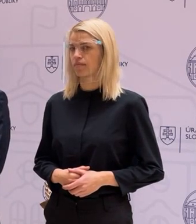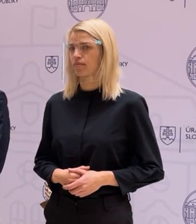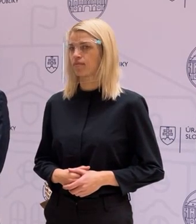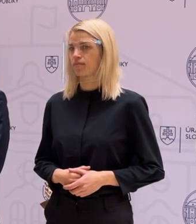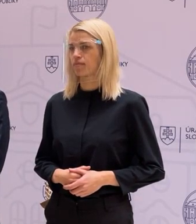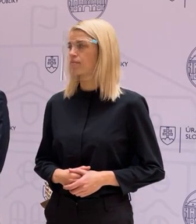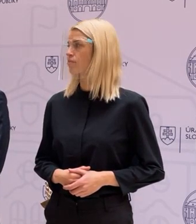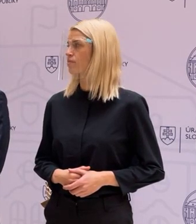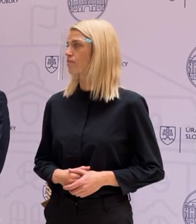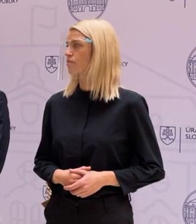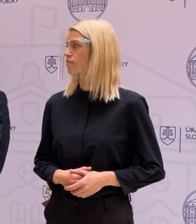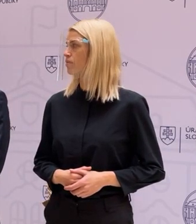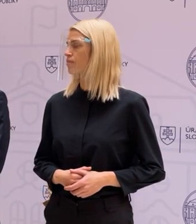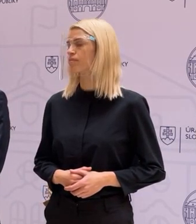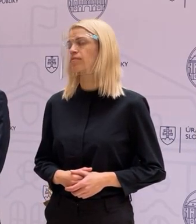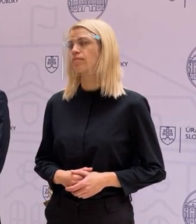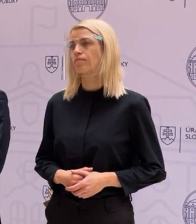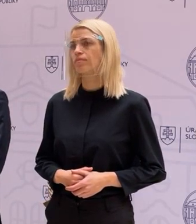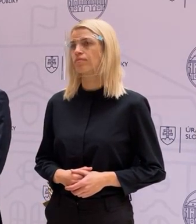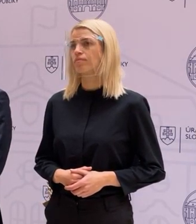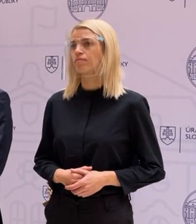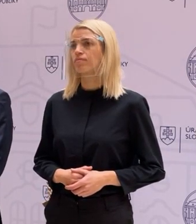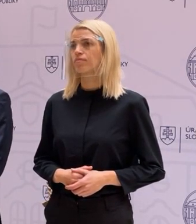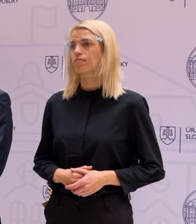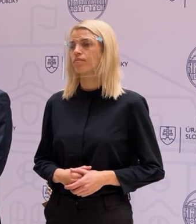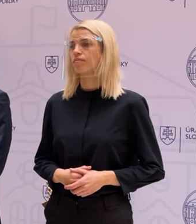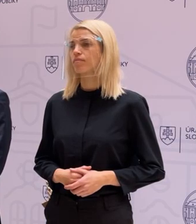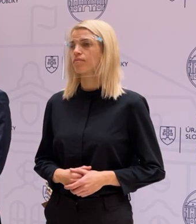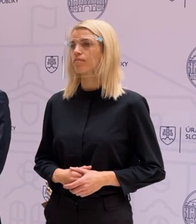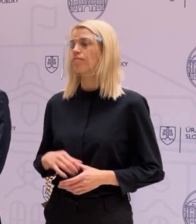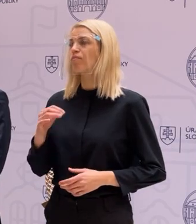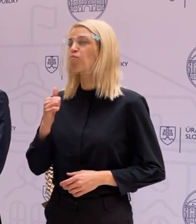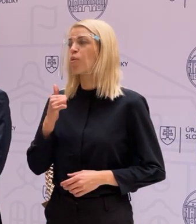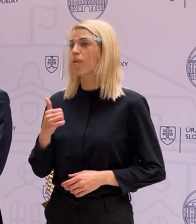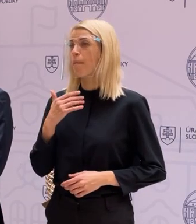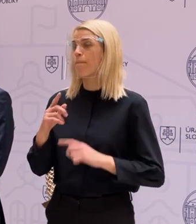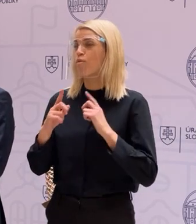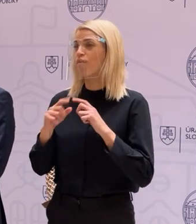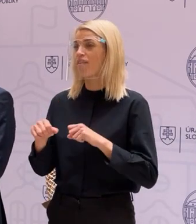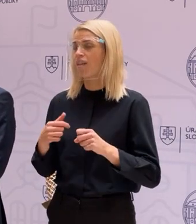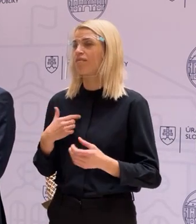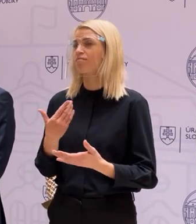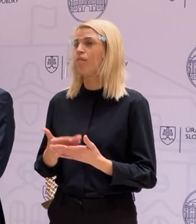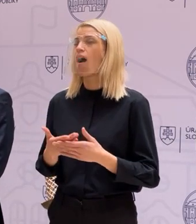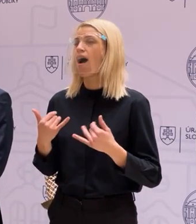Okuliare boli. Máme iné priory. Pane, kde ste prídu? Aby to je